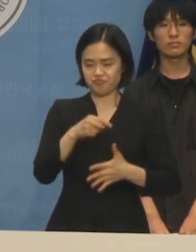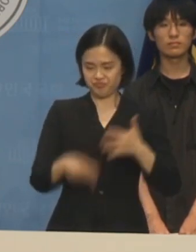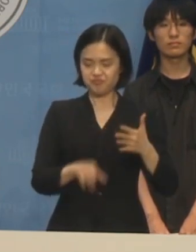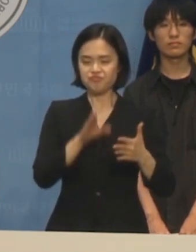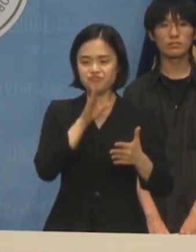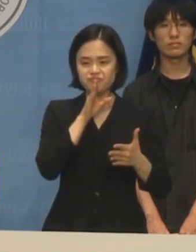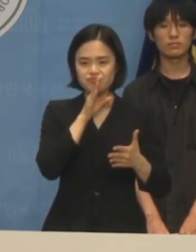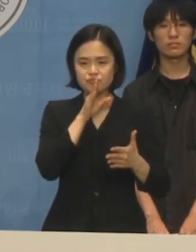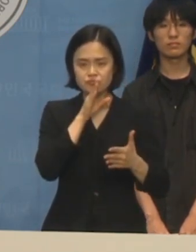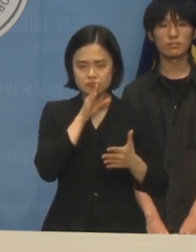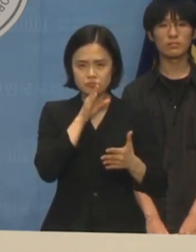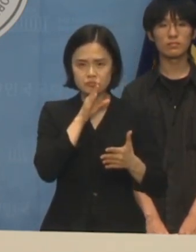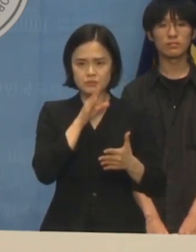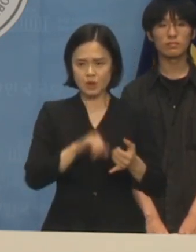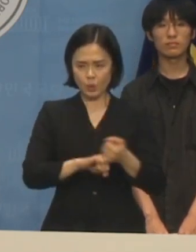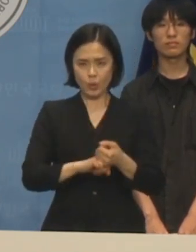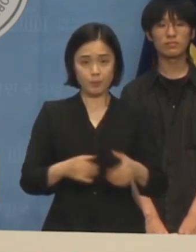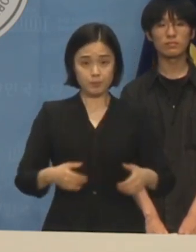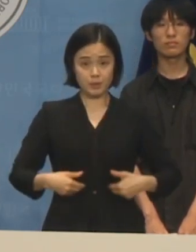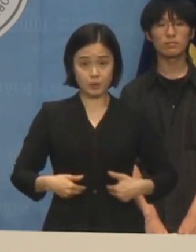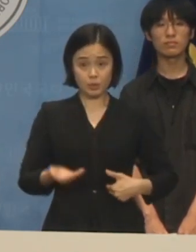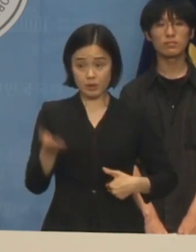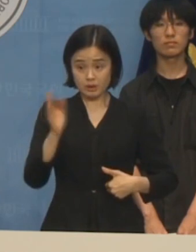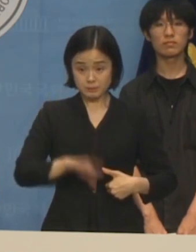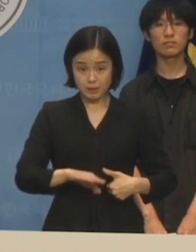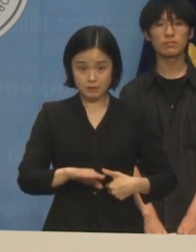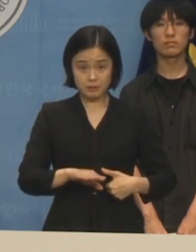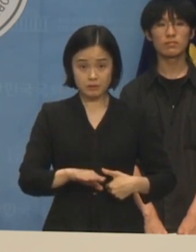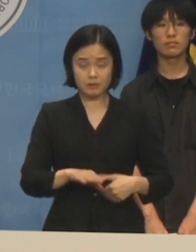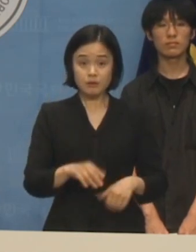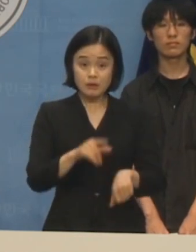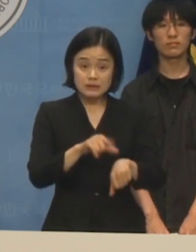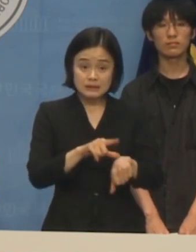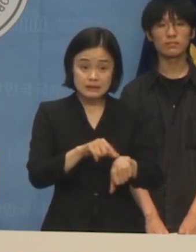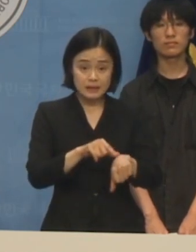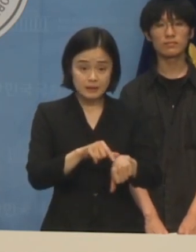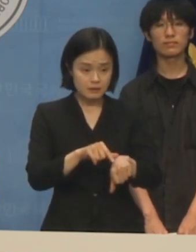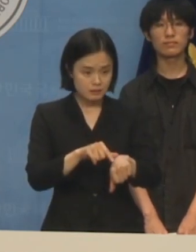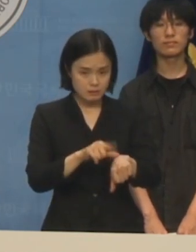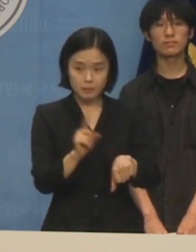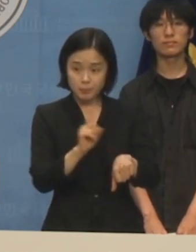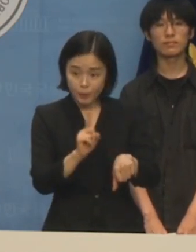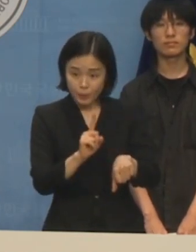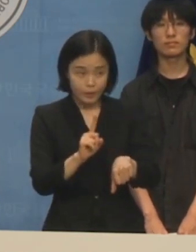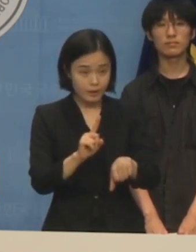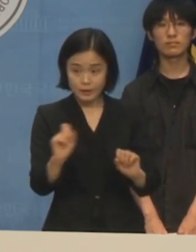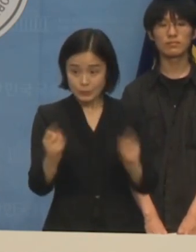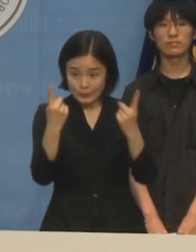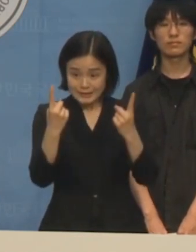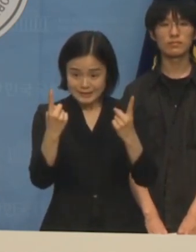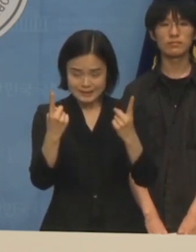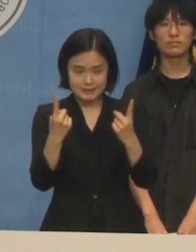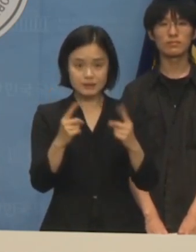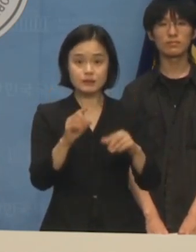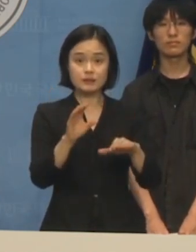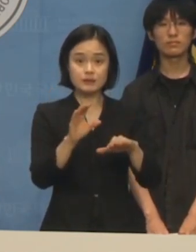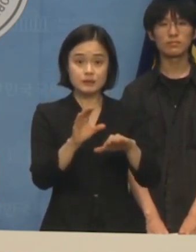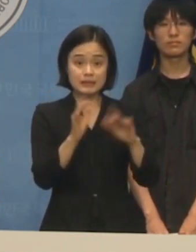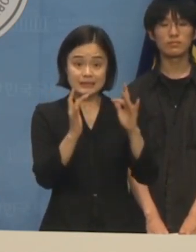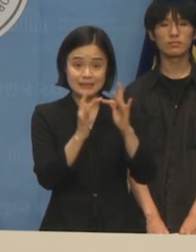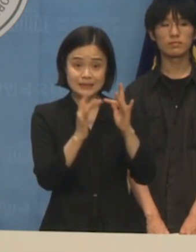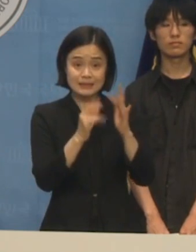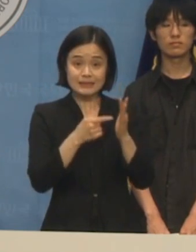교사를 17시 정각에 동시에 접속하게 했습니다. 시도별로 수강 신청 날짜나 시간을